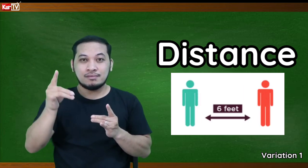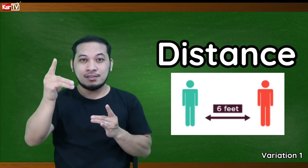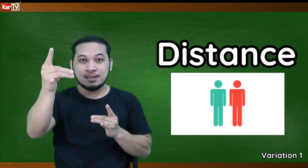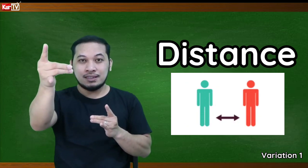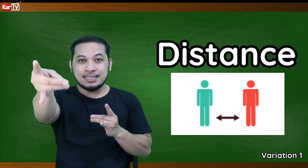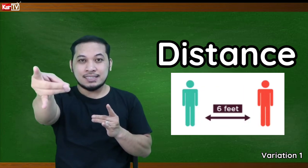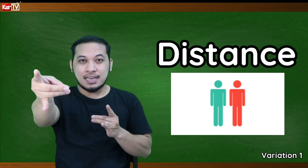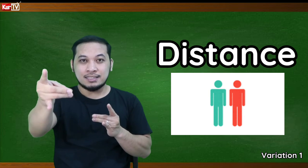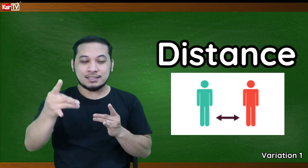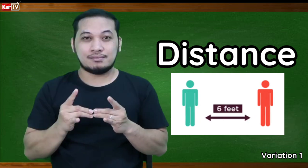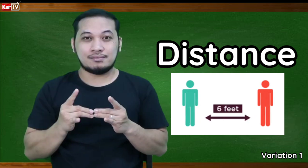Distance.